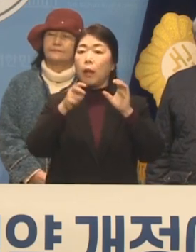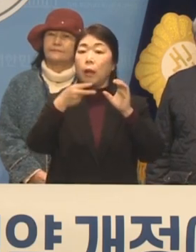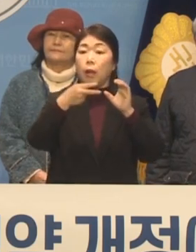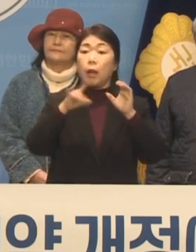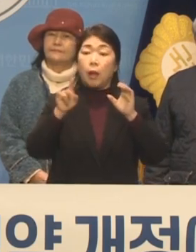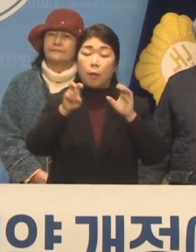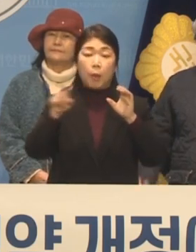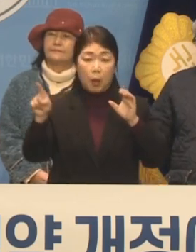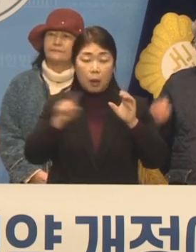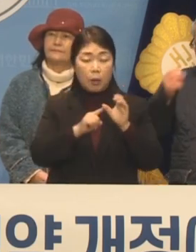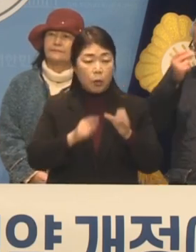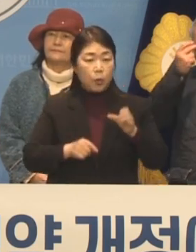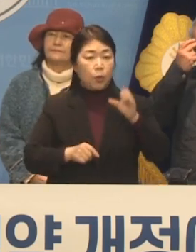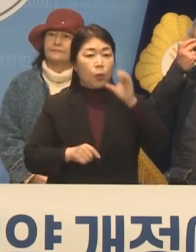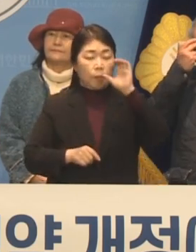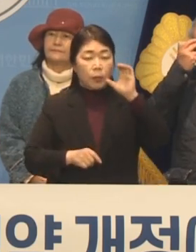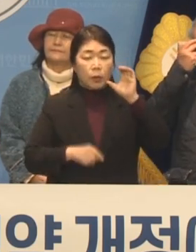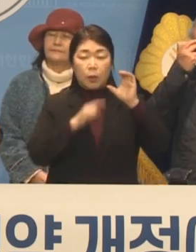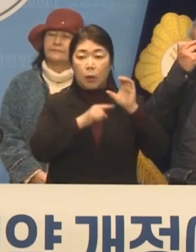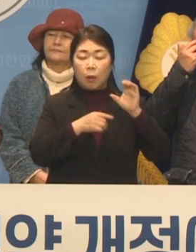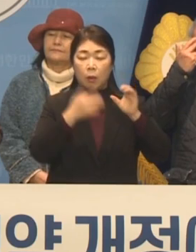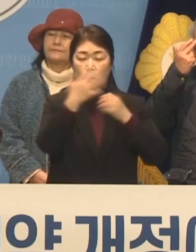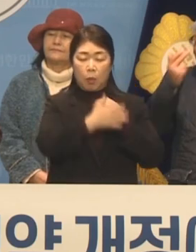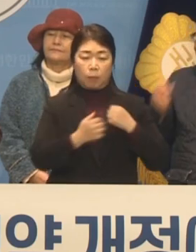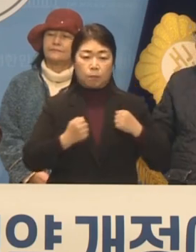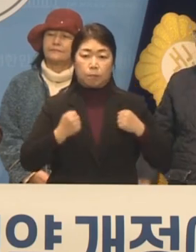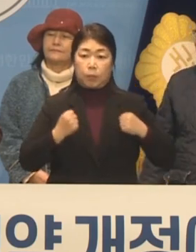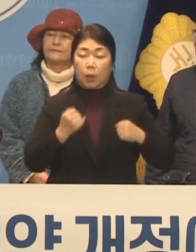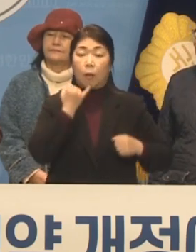역시 효과가 몹시 좋았는데